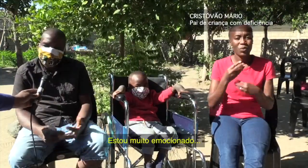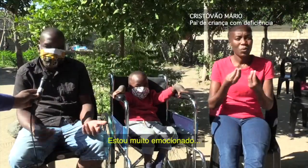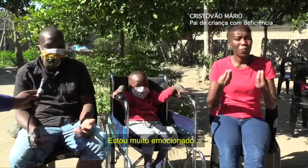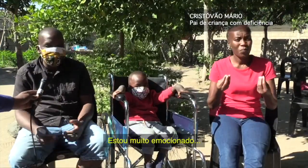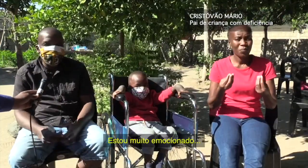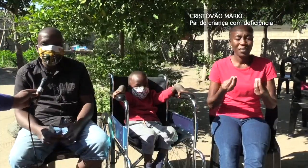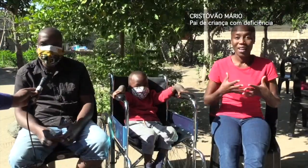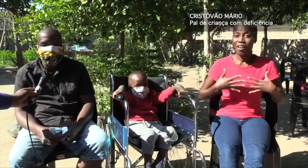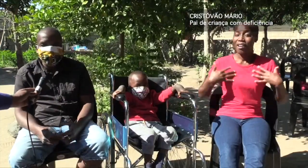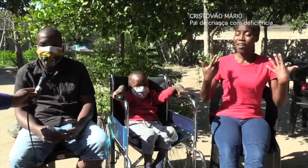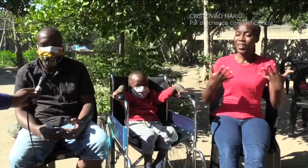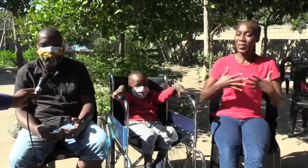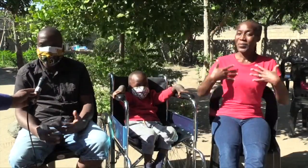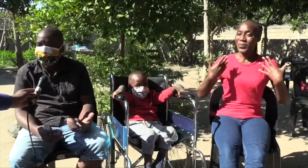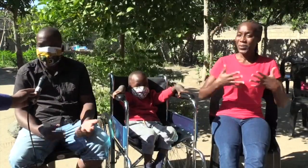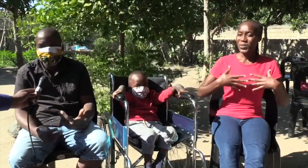emocionado.